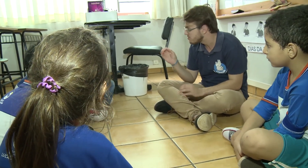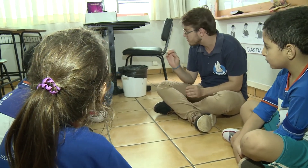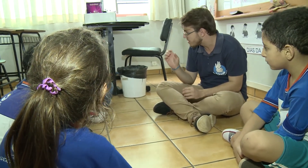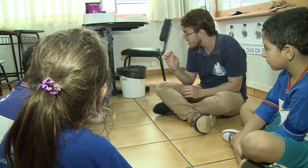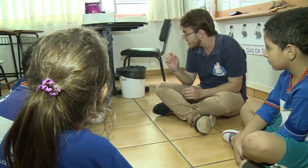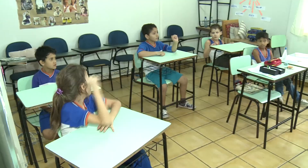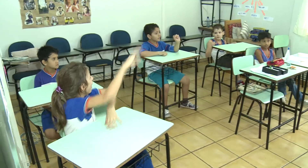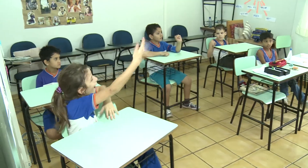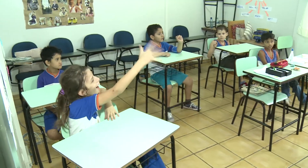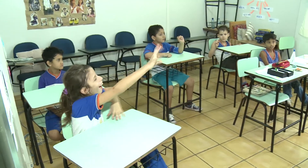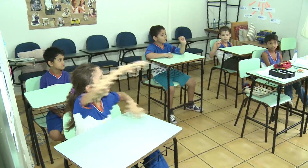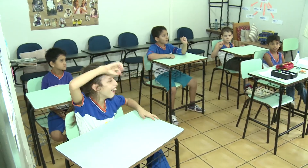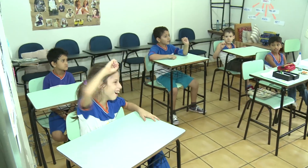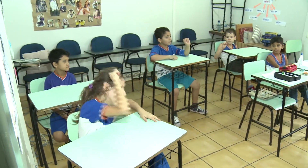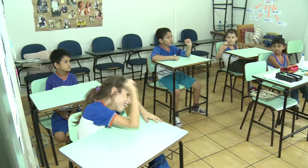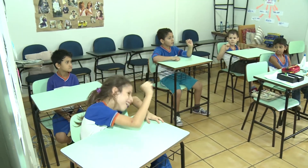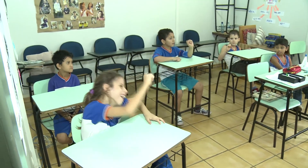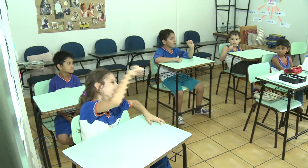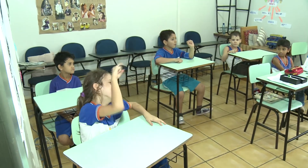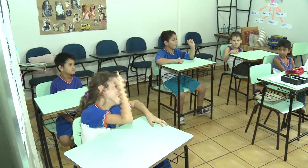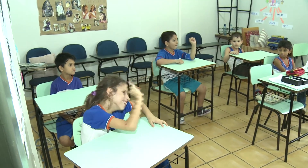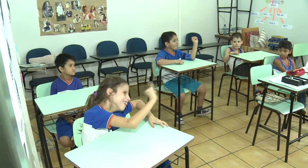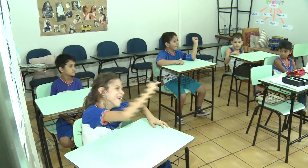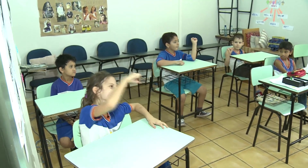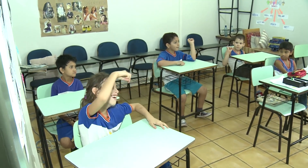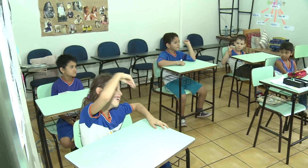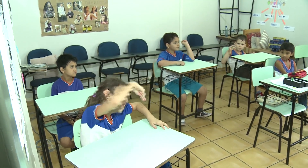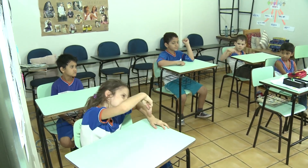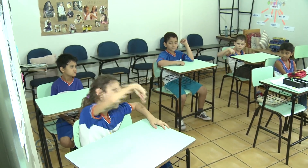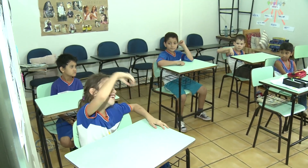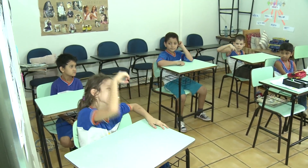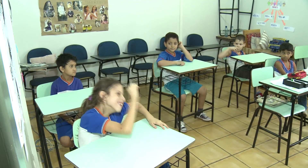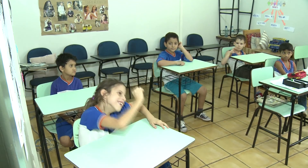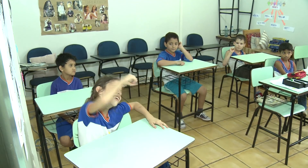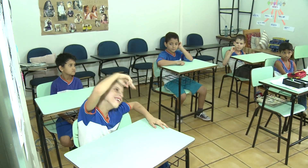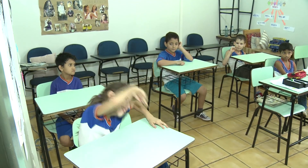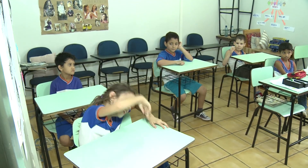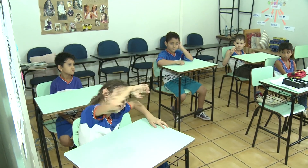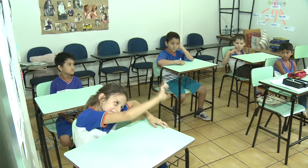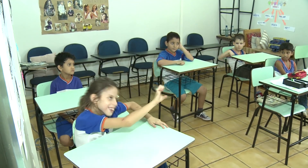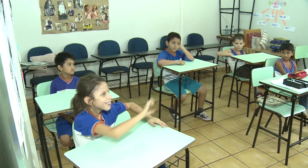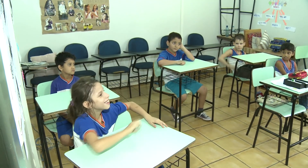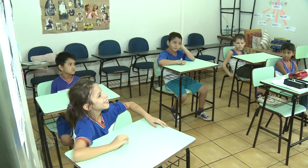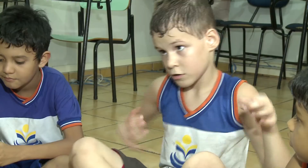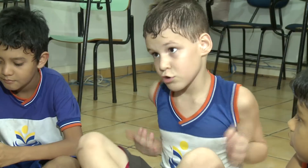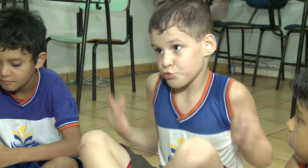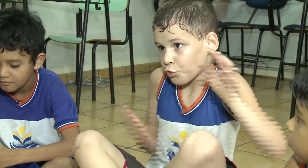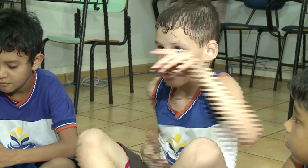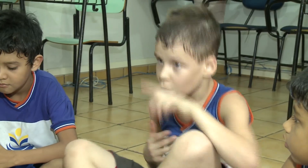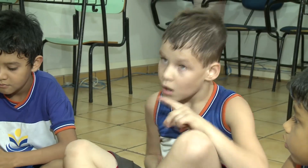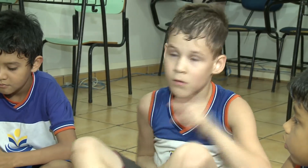instead. I've been sleeping in my bed. Sleeping in my bed.